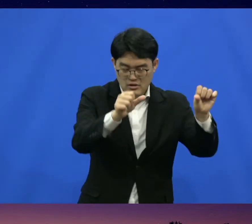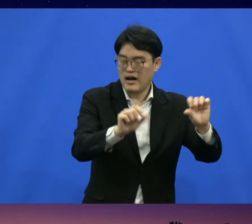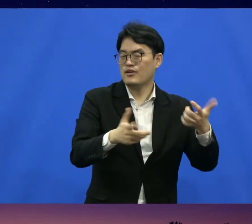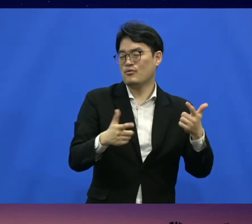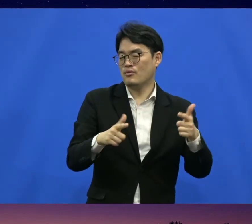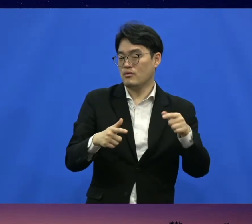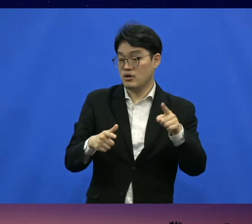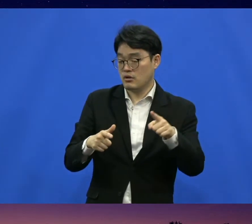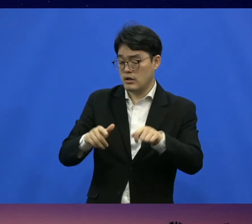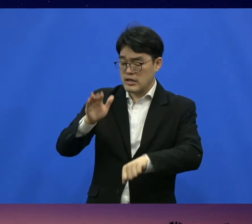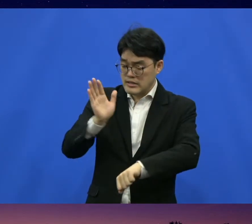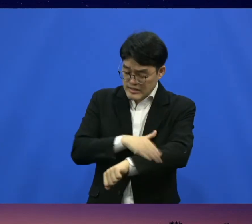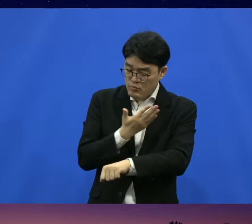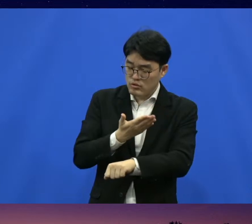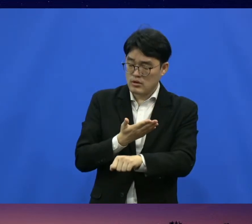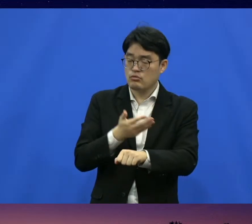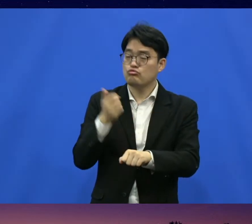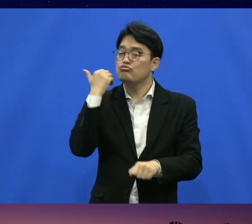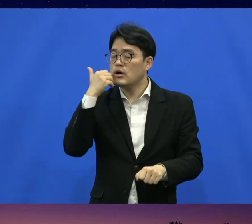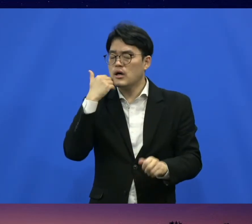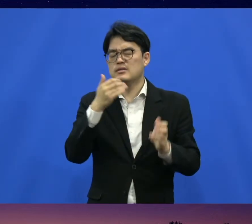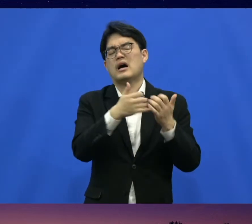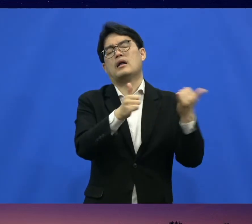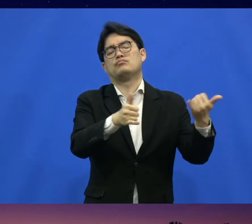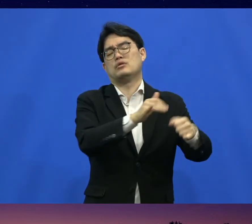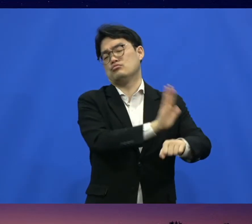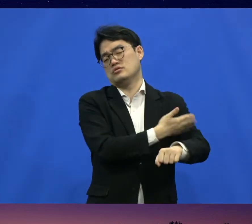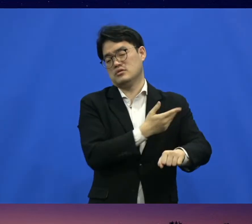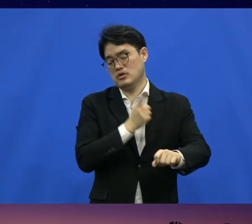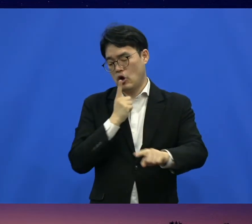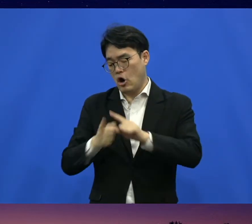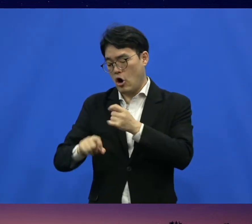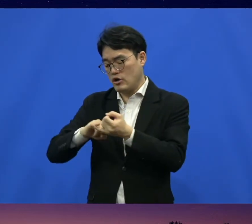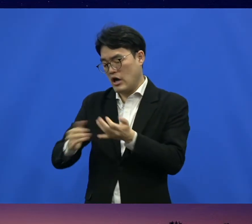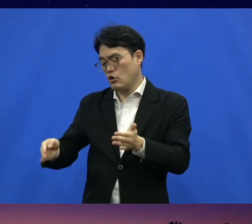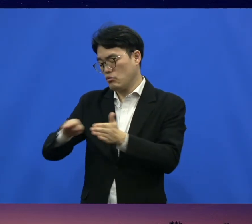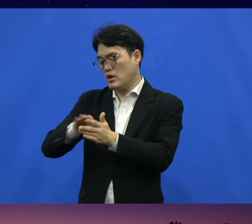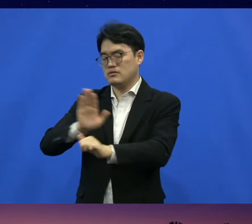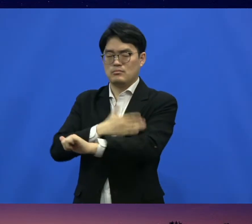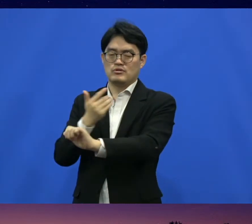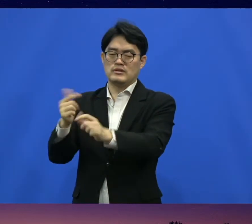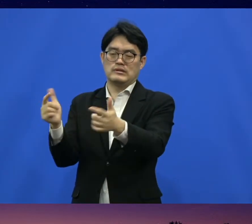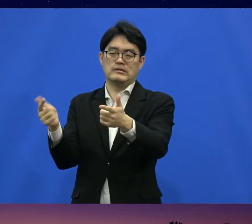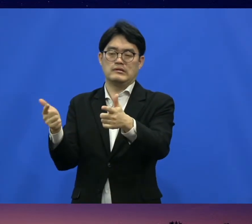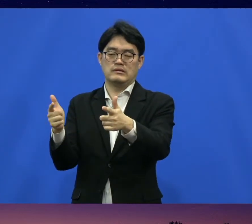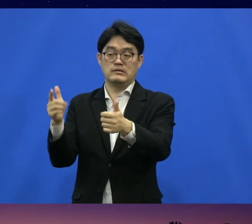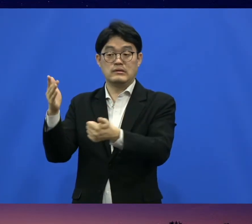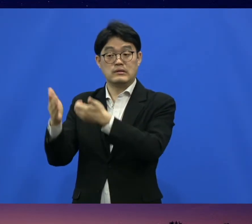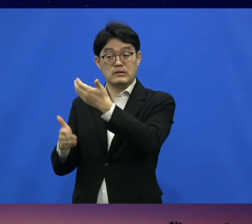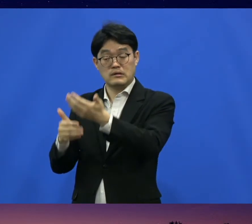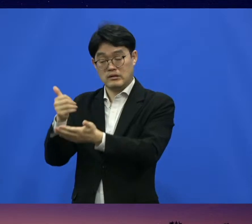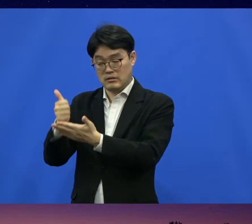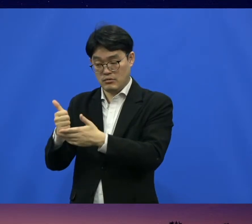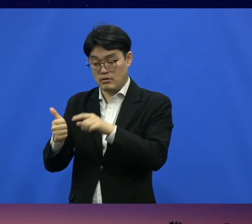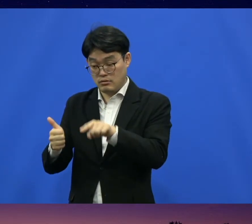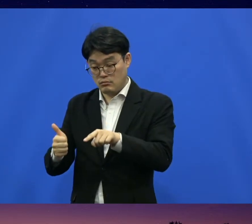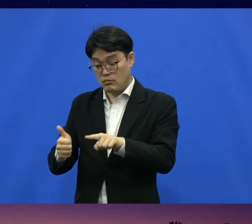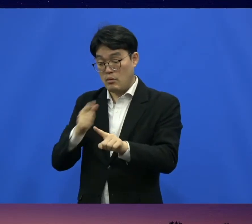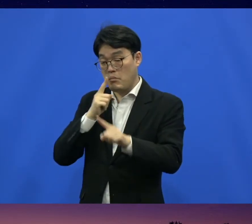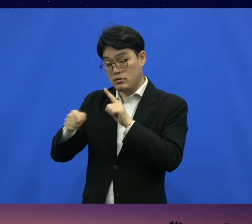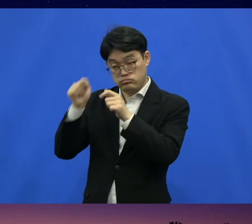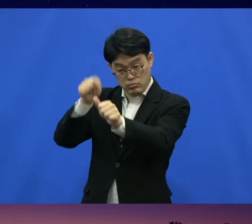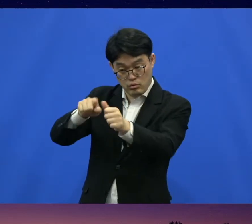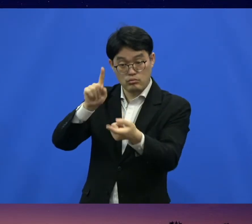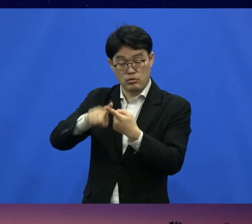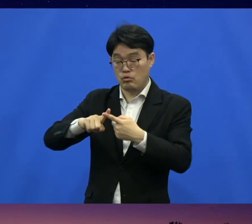아닙니다. 하나님은 복의 근원이시죠. 하나님의 법들을 따라 섬기면 복을 주시는 하나님. 자기 마음대로